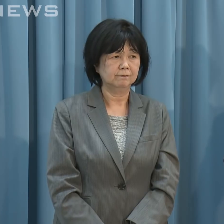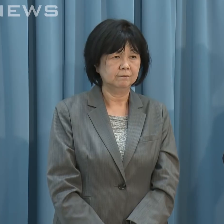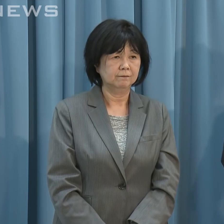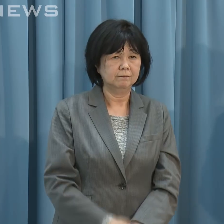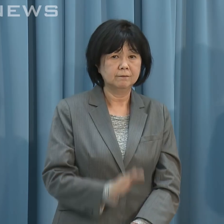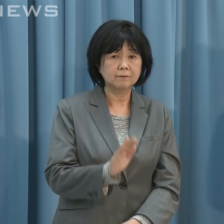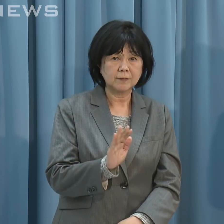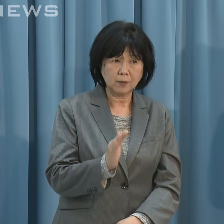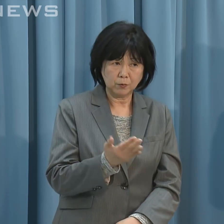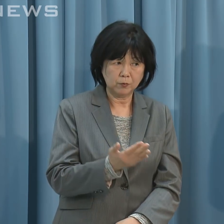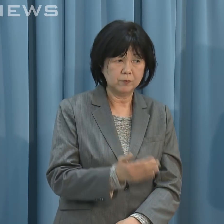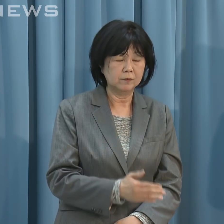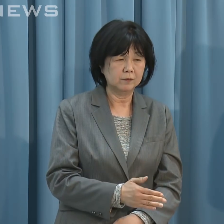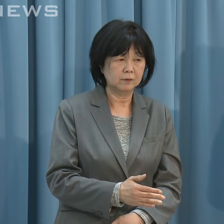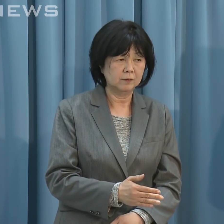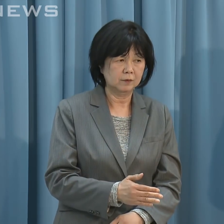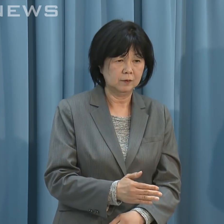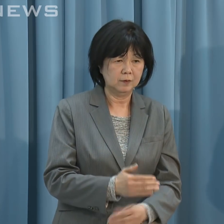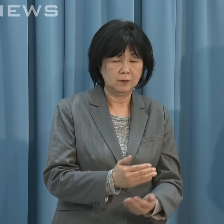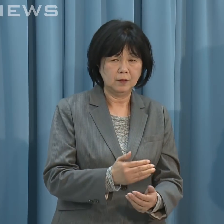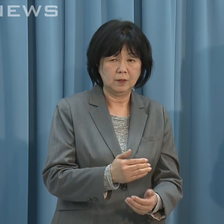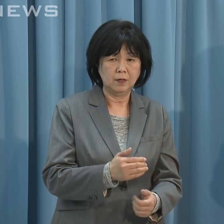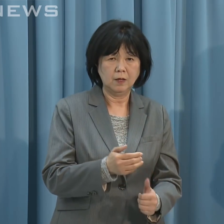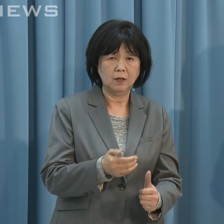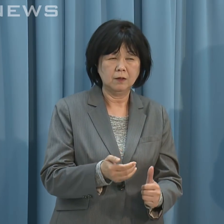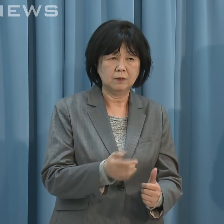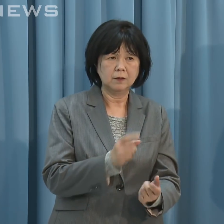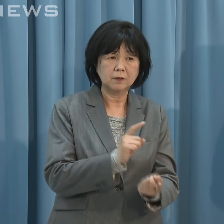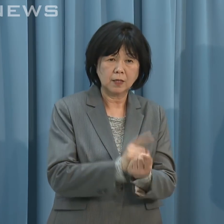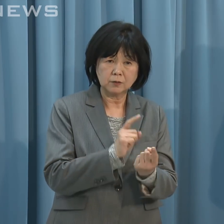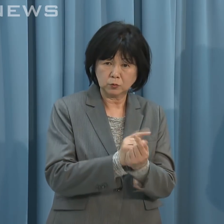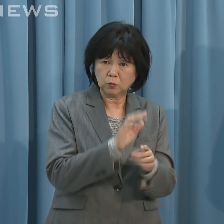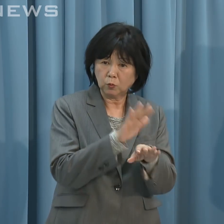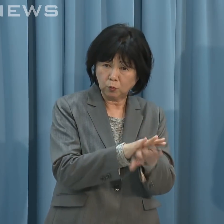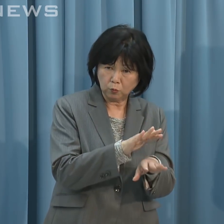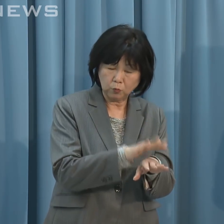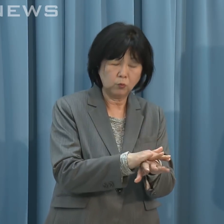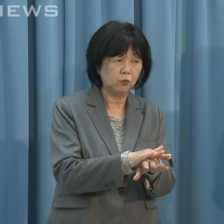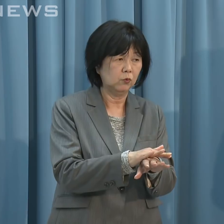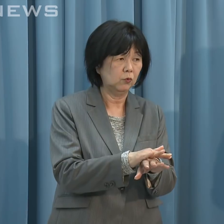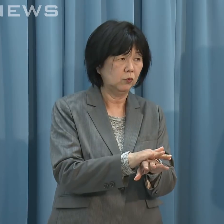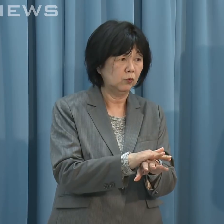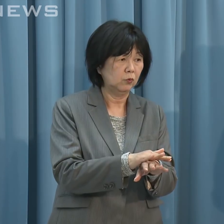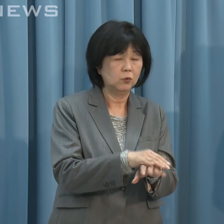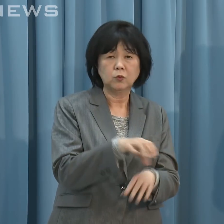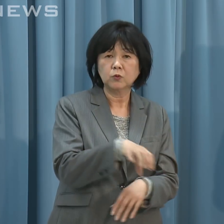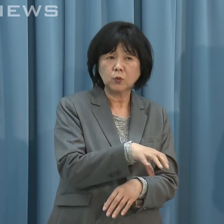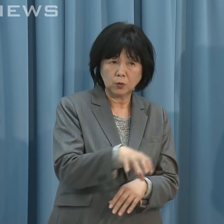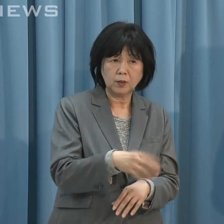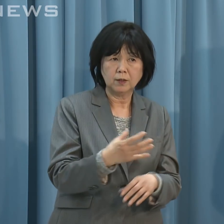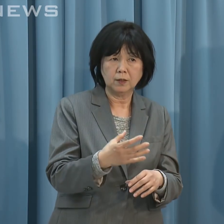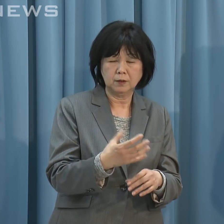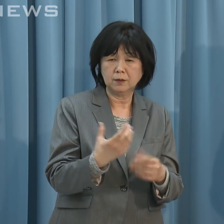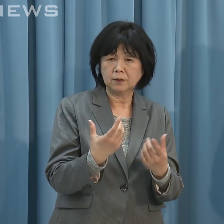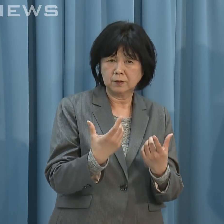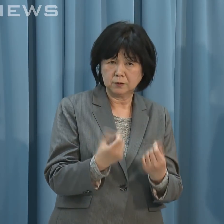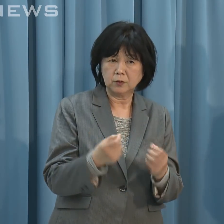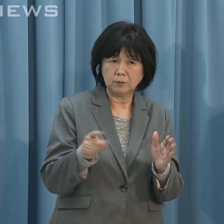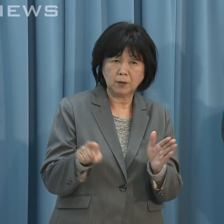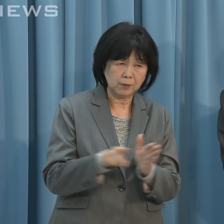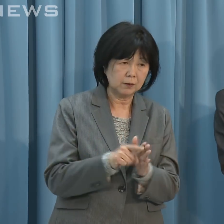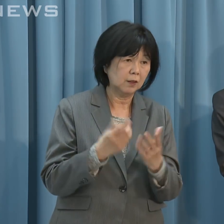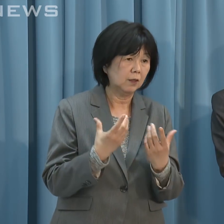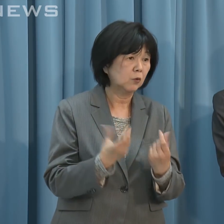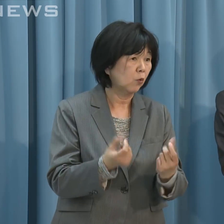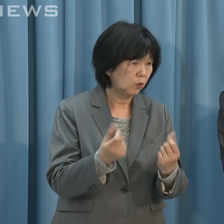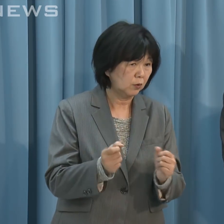ただしその解消の仕方とかね、その消毒とかそういうやつは今まで通りですね。